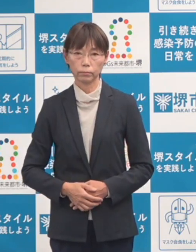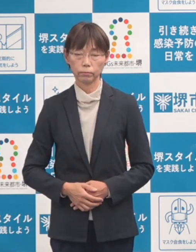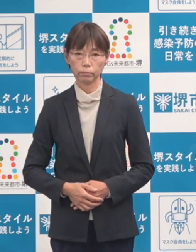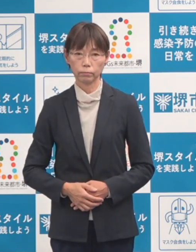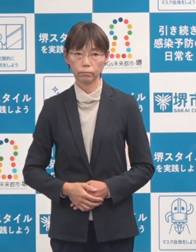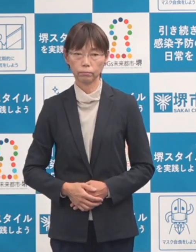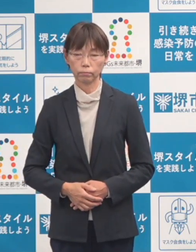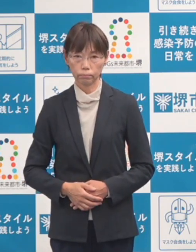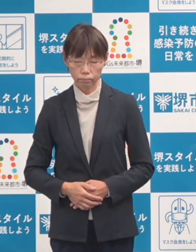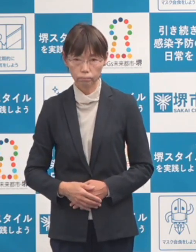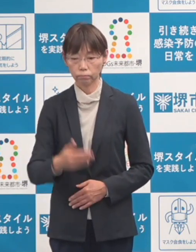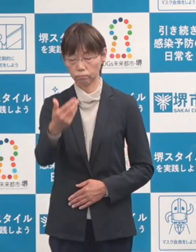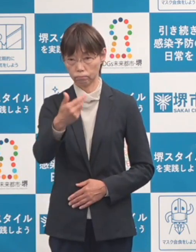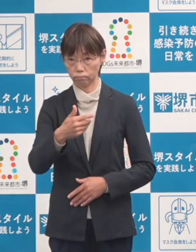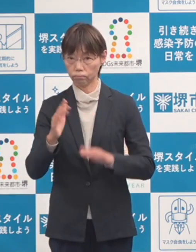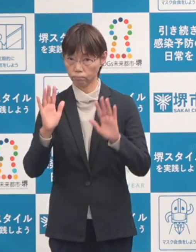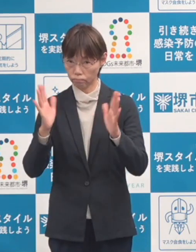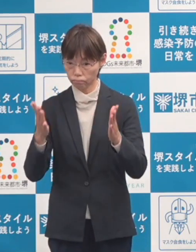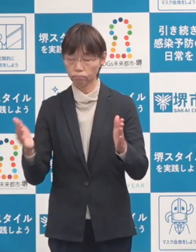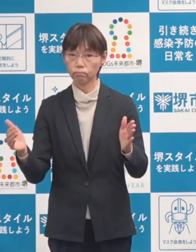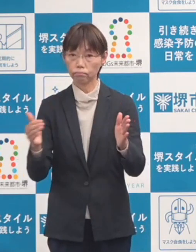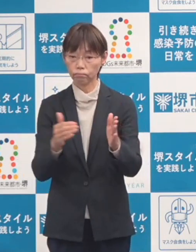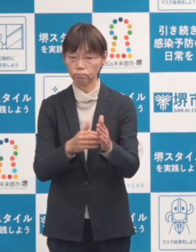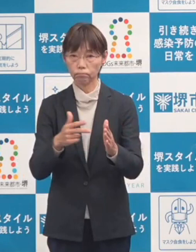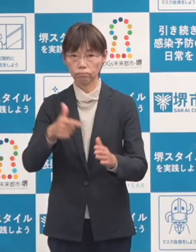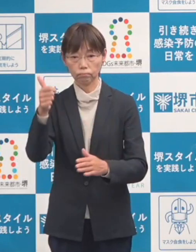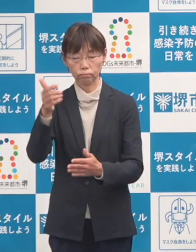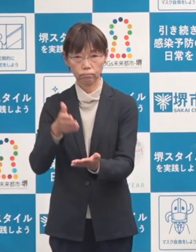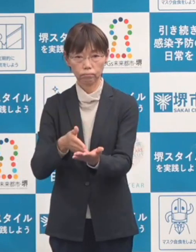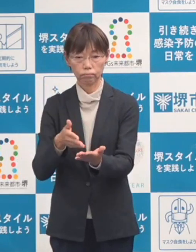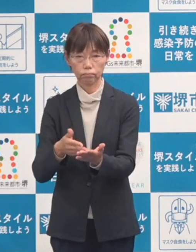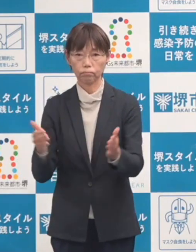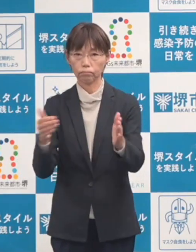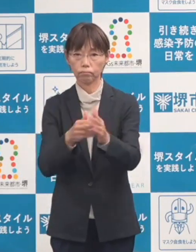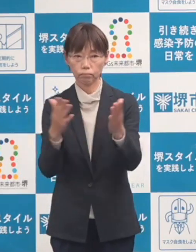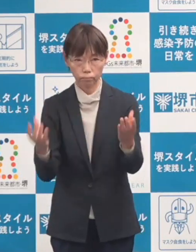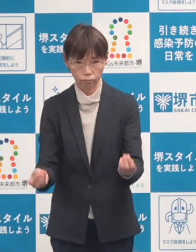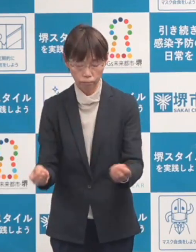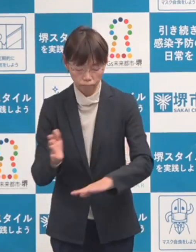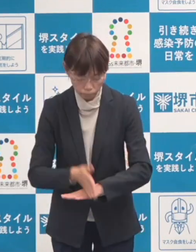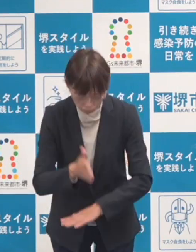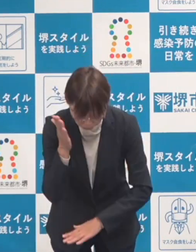それではご質問がないようですので、これにて市長記者会見を終了いたします。 ありがとうございました。